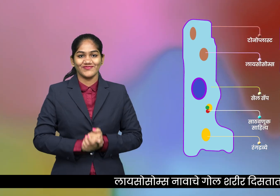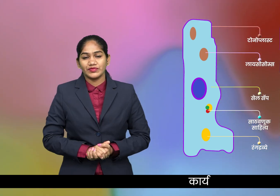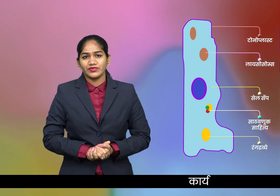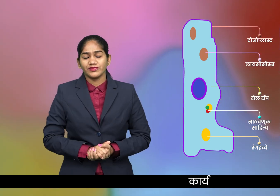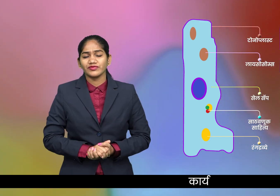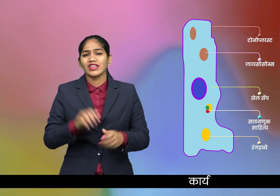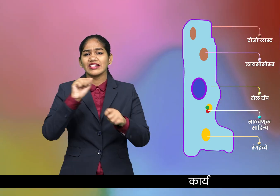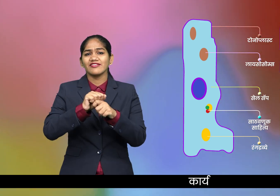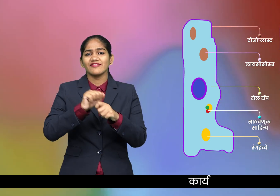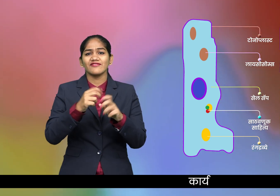कार्य: